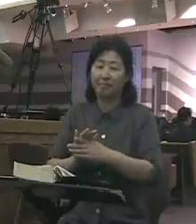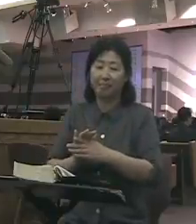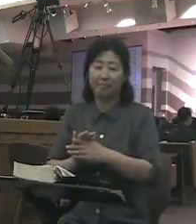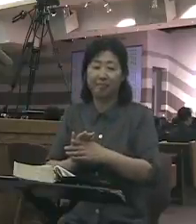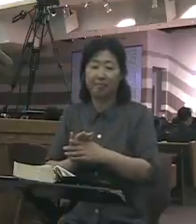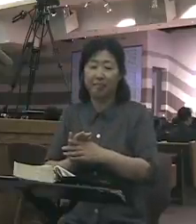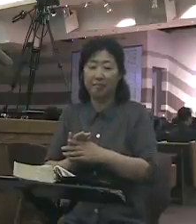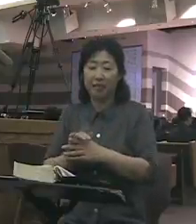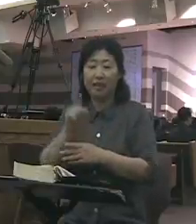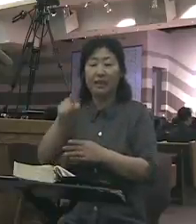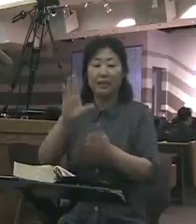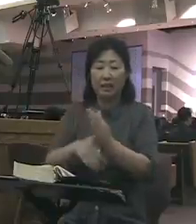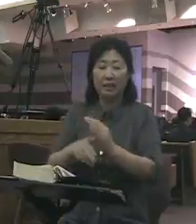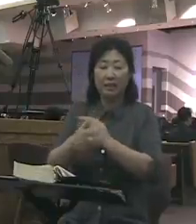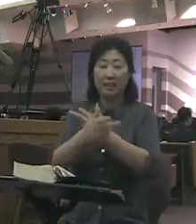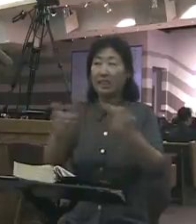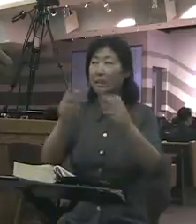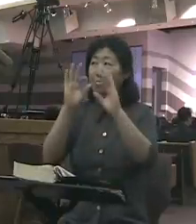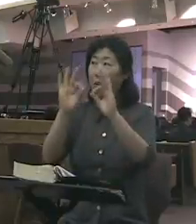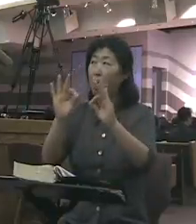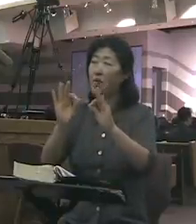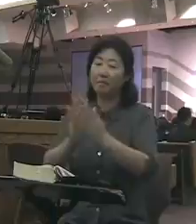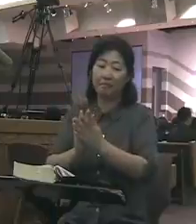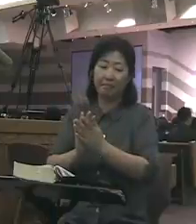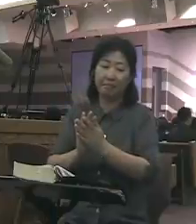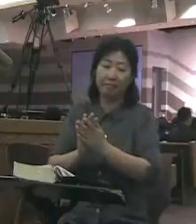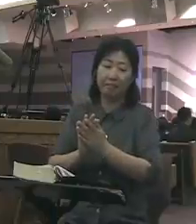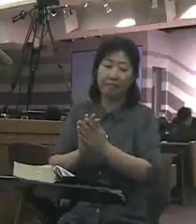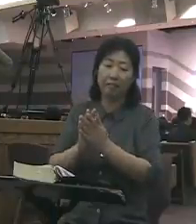크게 보였다는 것입니다. 학교를 오고 가면서 항상